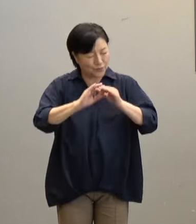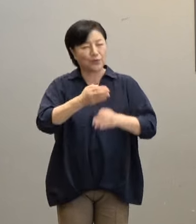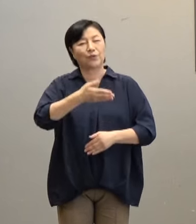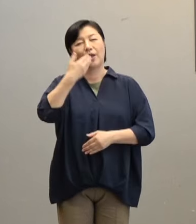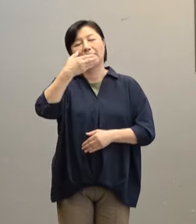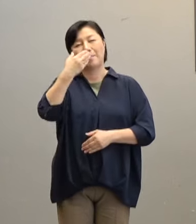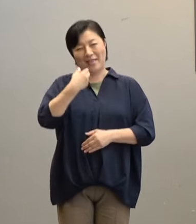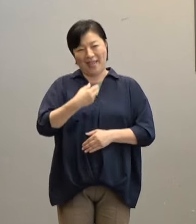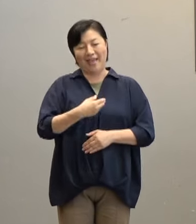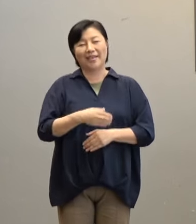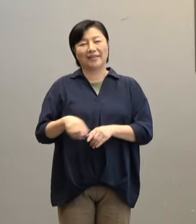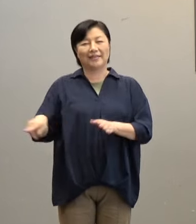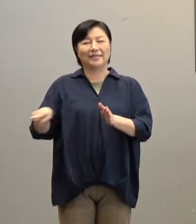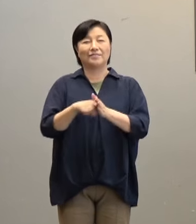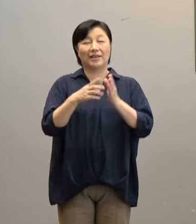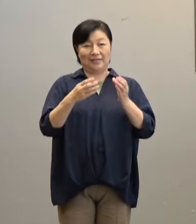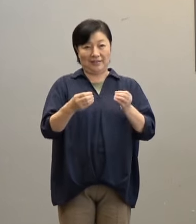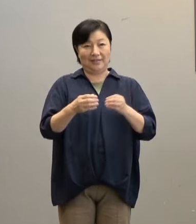きました。